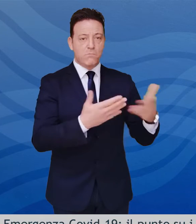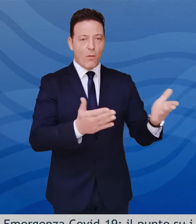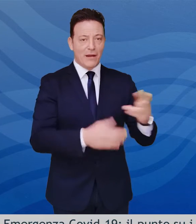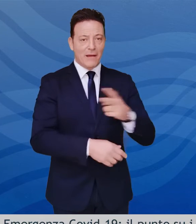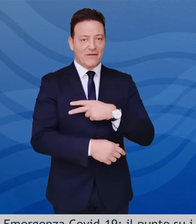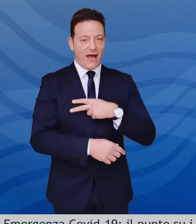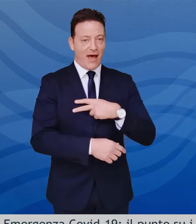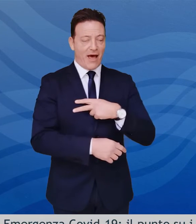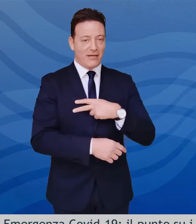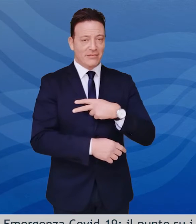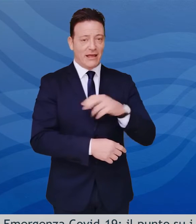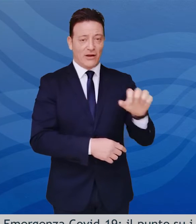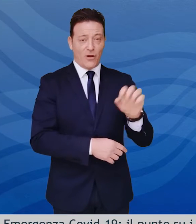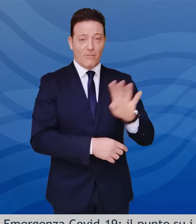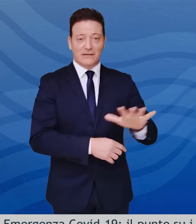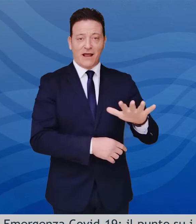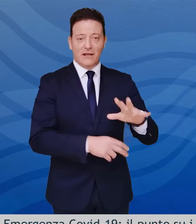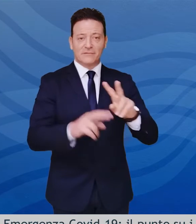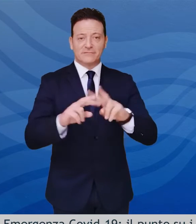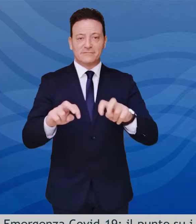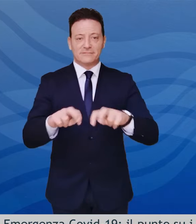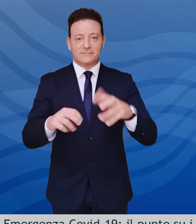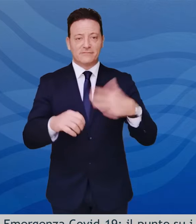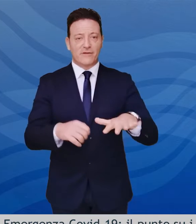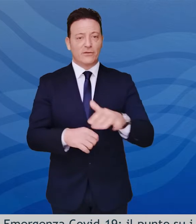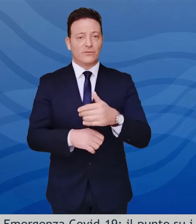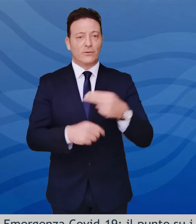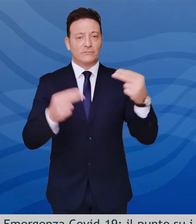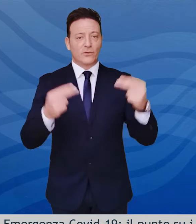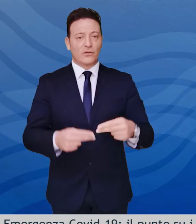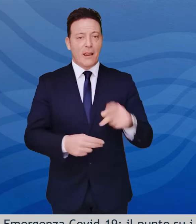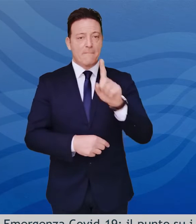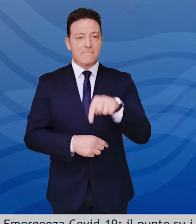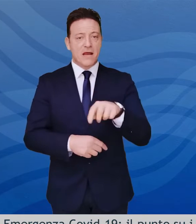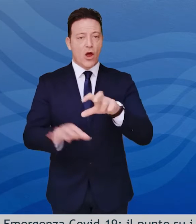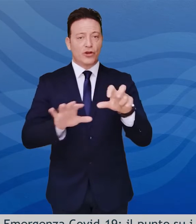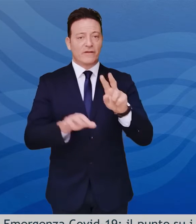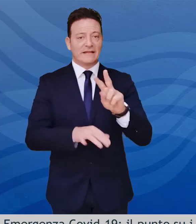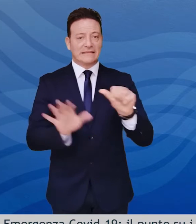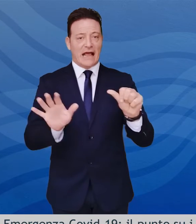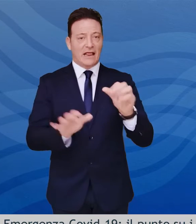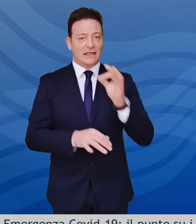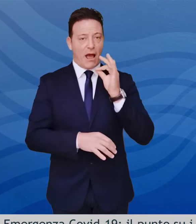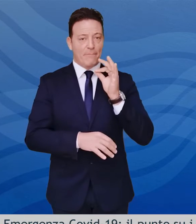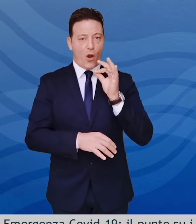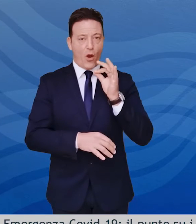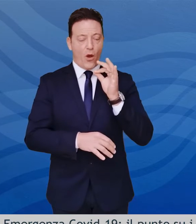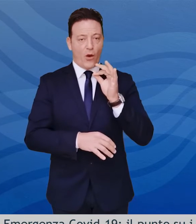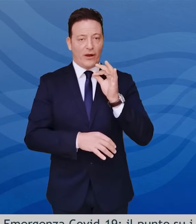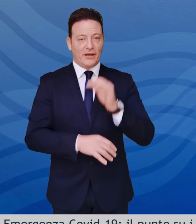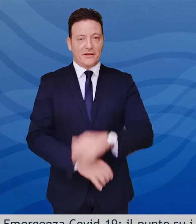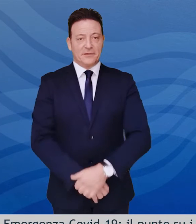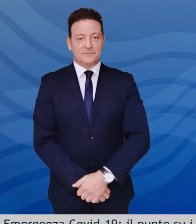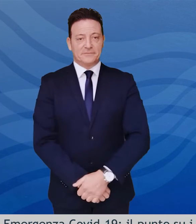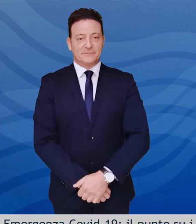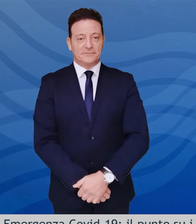convenzionate della Regione Basilicata è stato processato un numero di 1.826 tamponi molecolari diagnostici